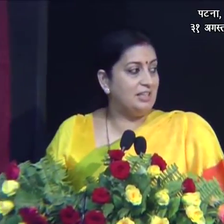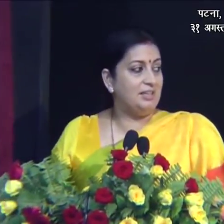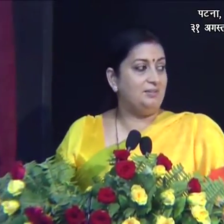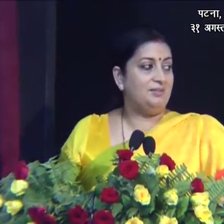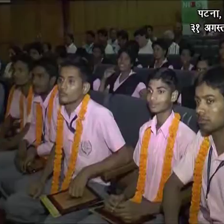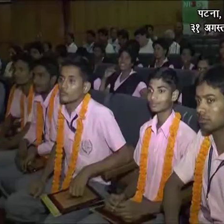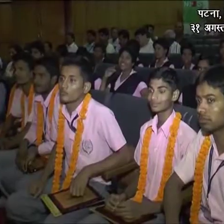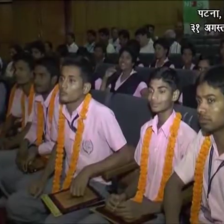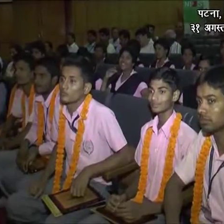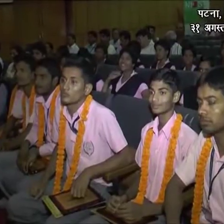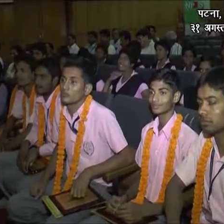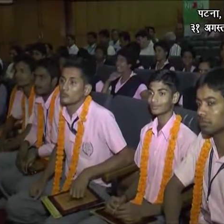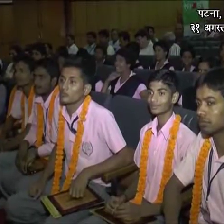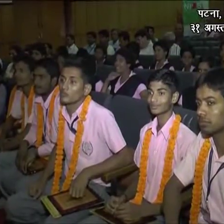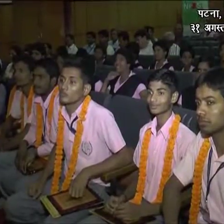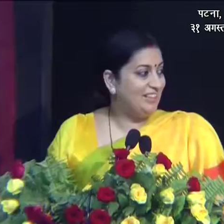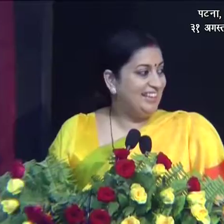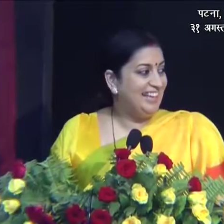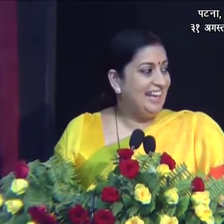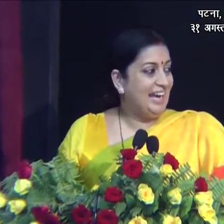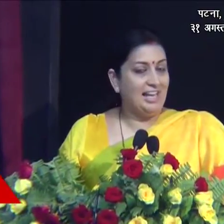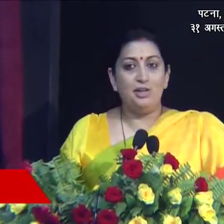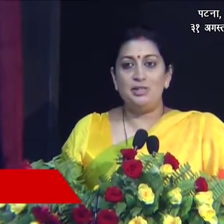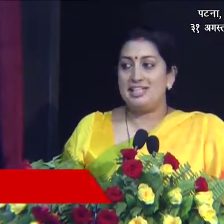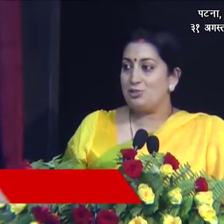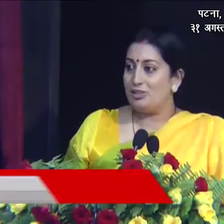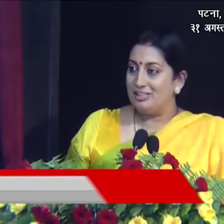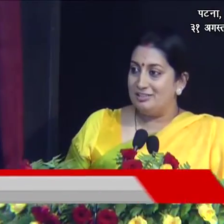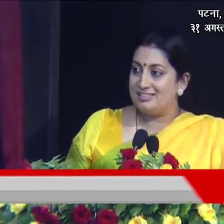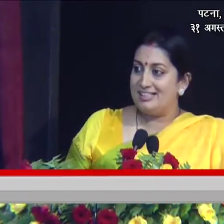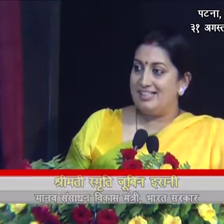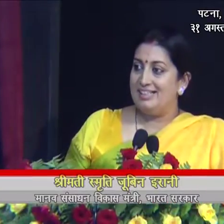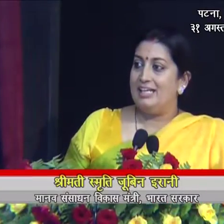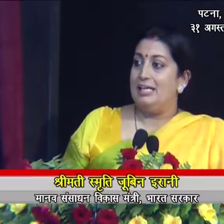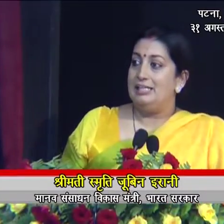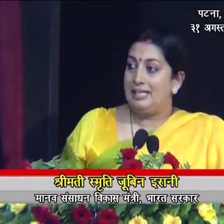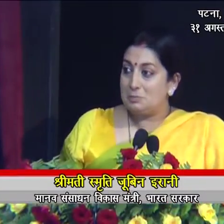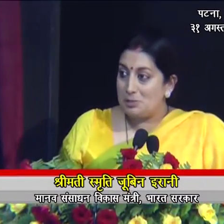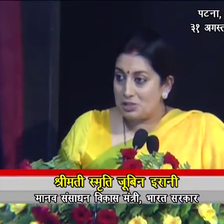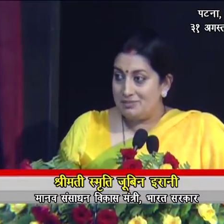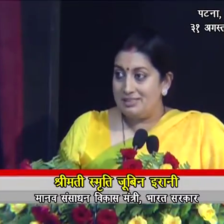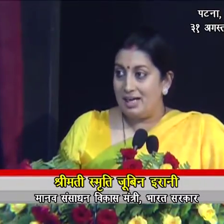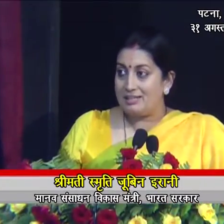है, 26 जनवरी को NIOS के सौजन्य से ये स्पेशल